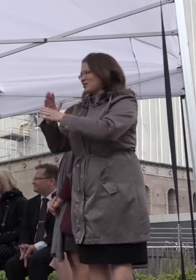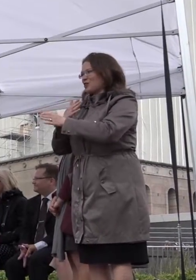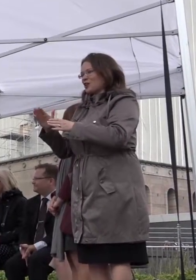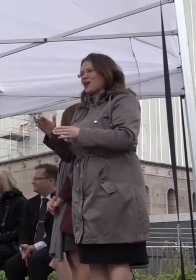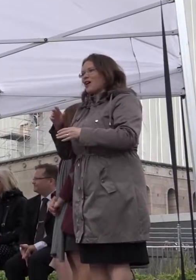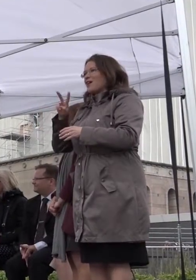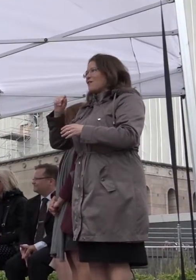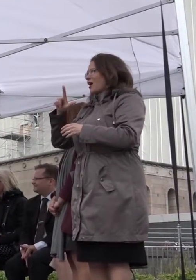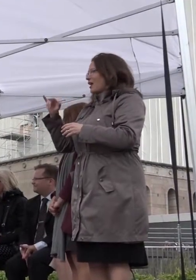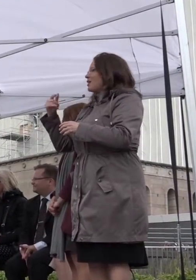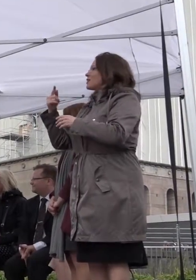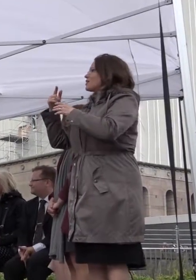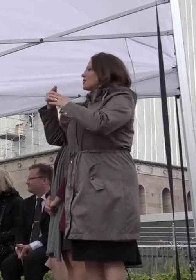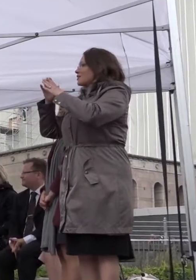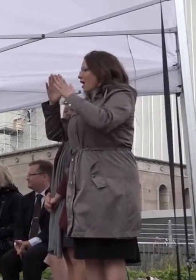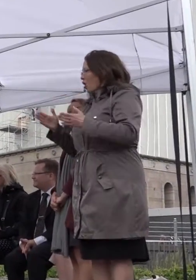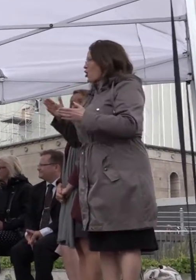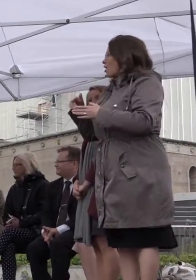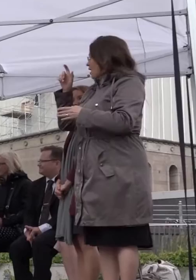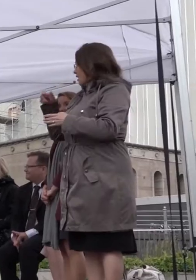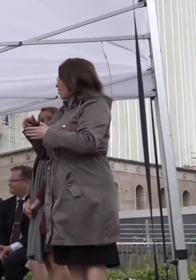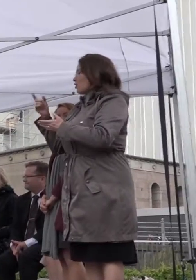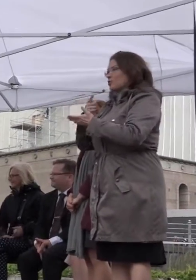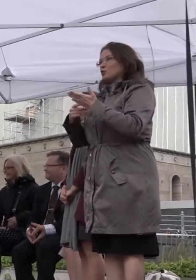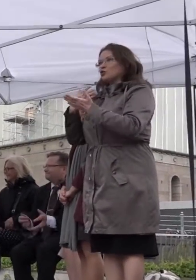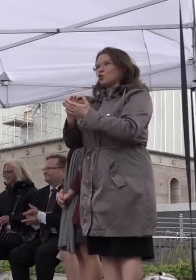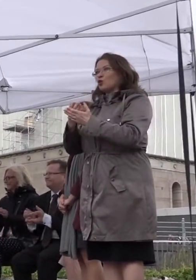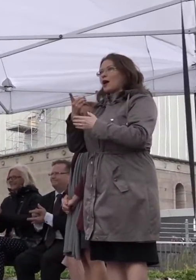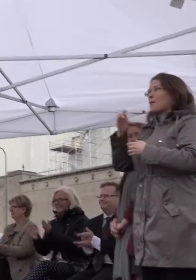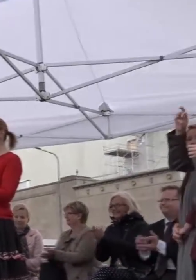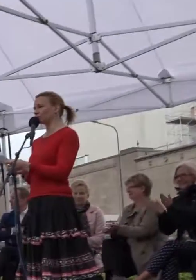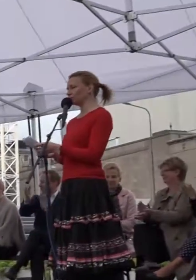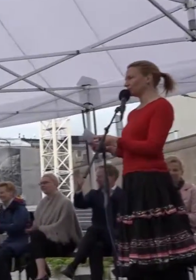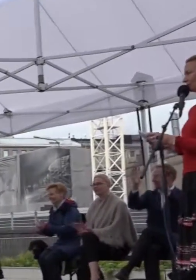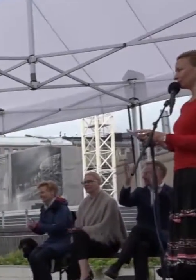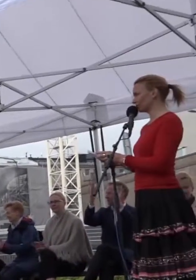tutuksi sellaisesta yhtyeestä kuin Pertti Kurikan nimipäivät. Oletteko kuulleet?